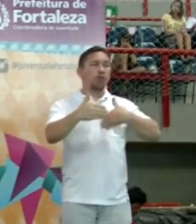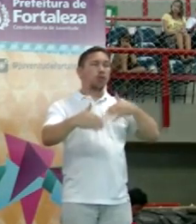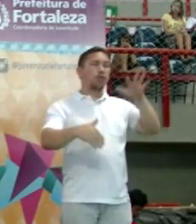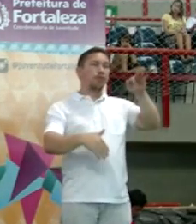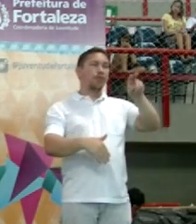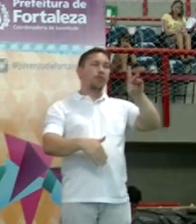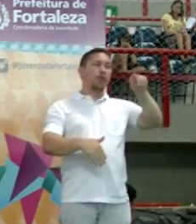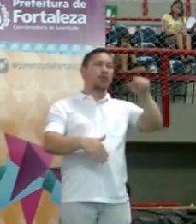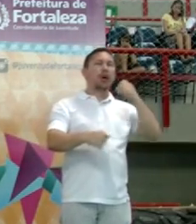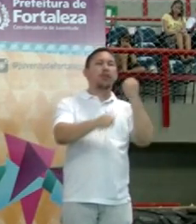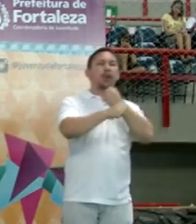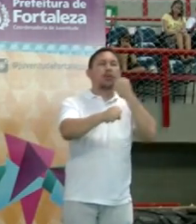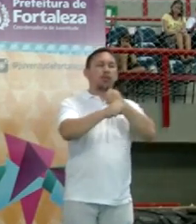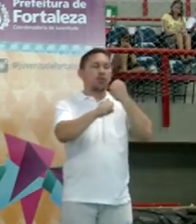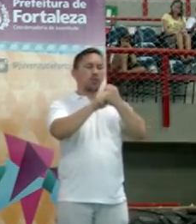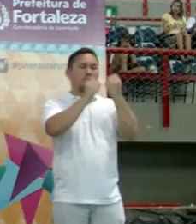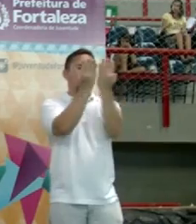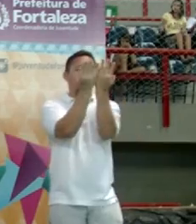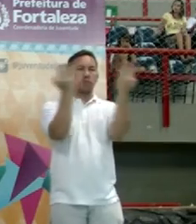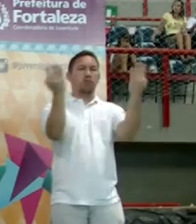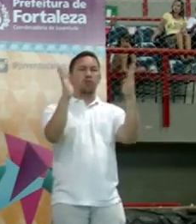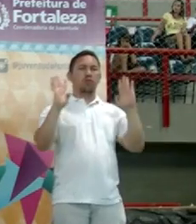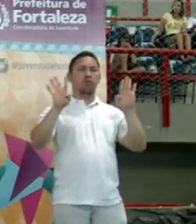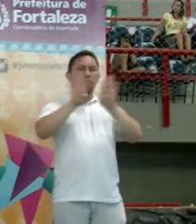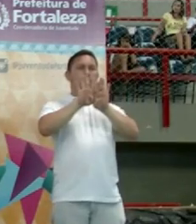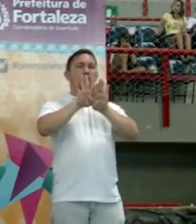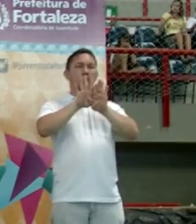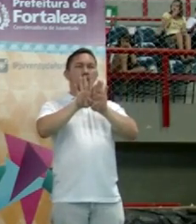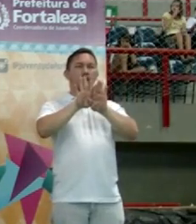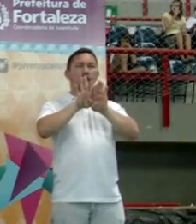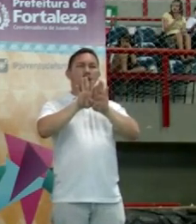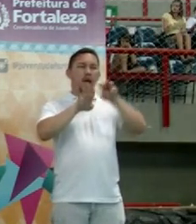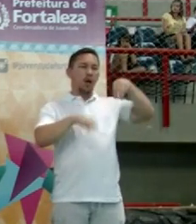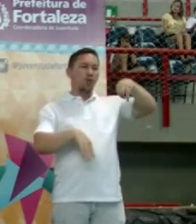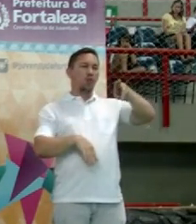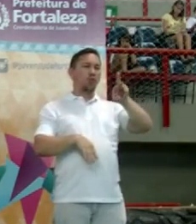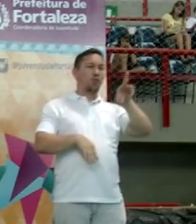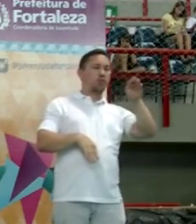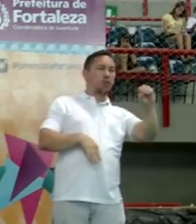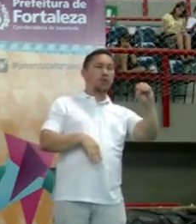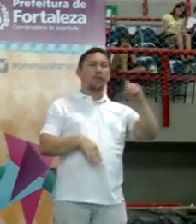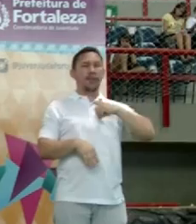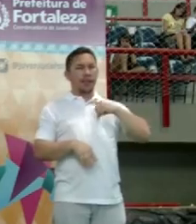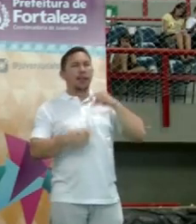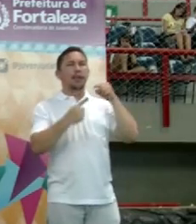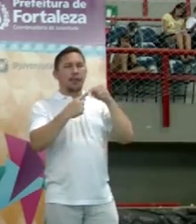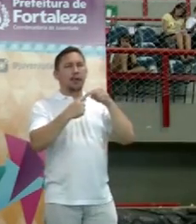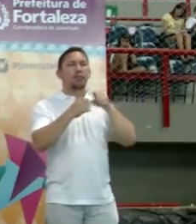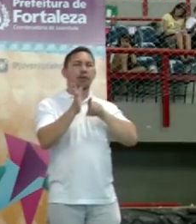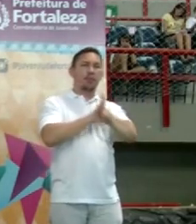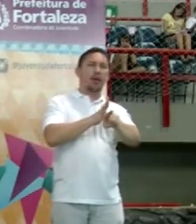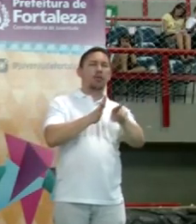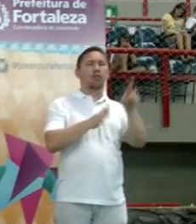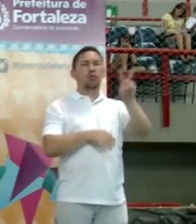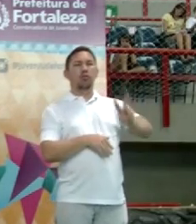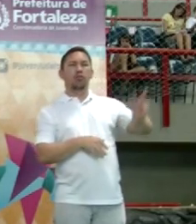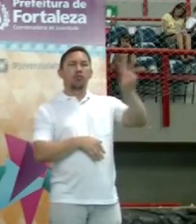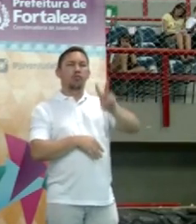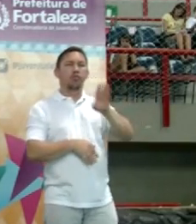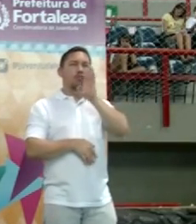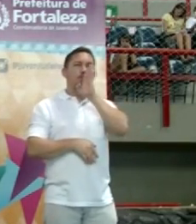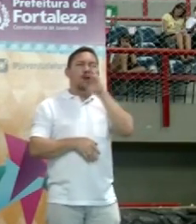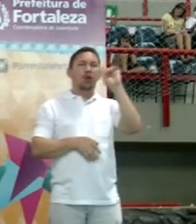são os muros. Isso inclusive já caiu em questão de vestibular, tá? E a questão não falava nada,